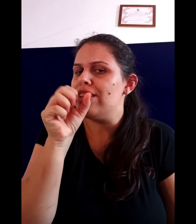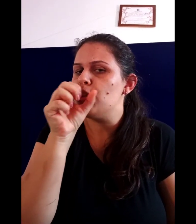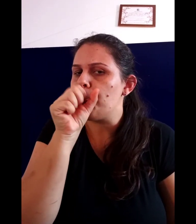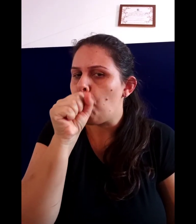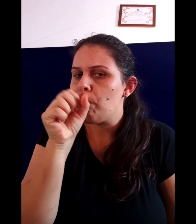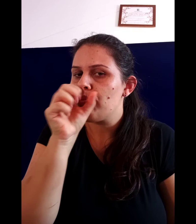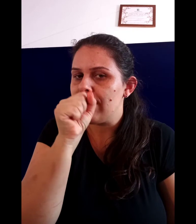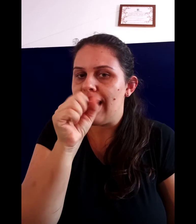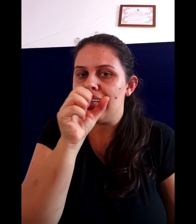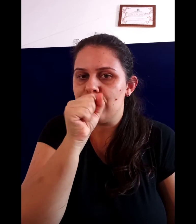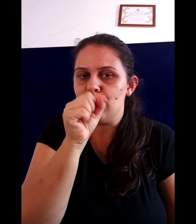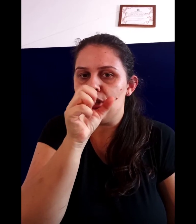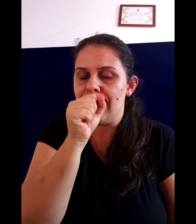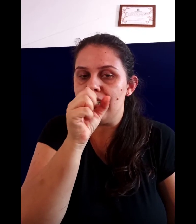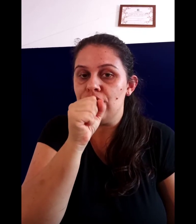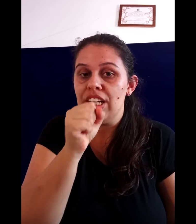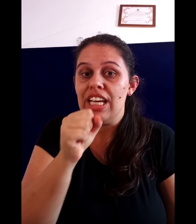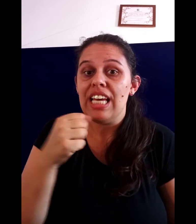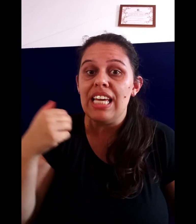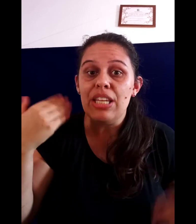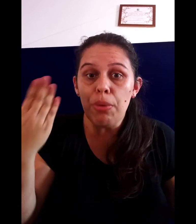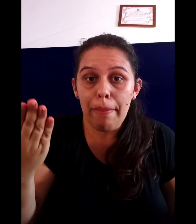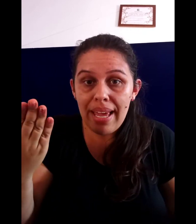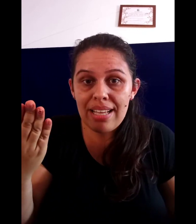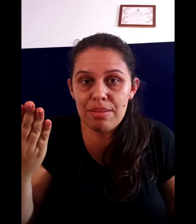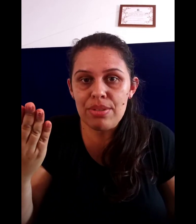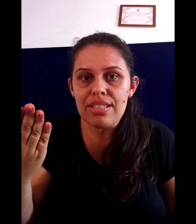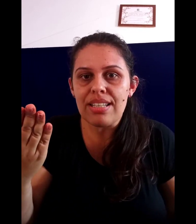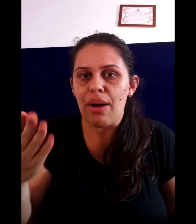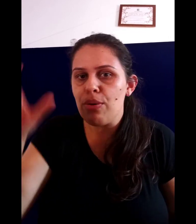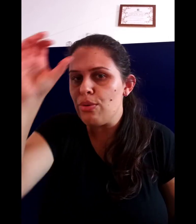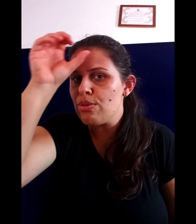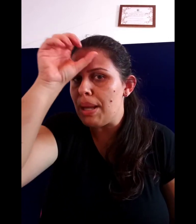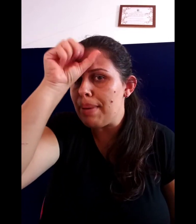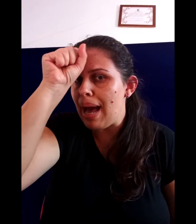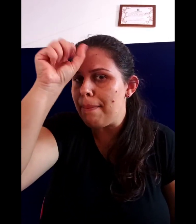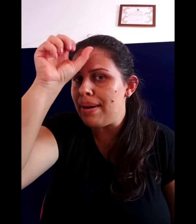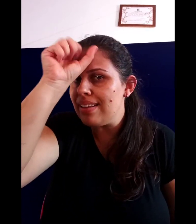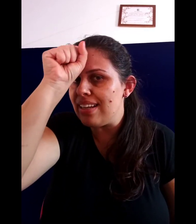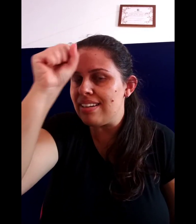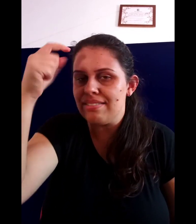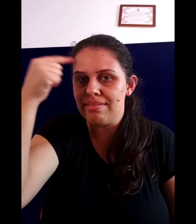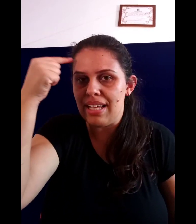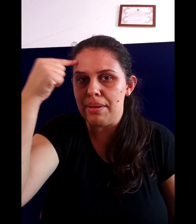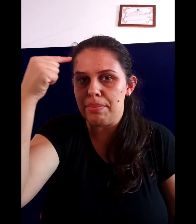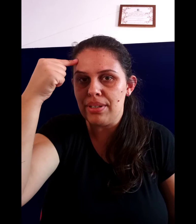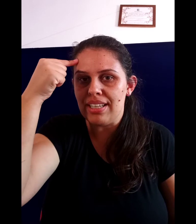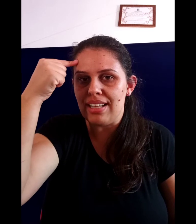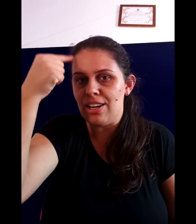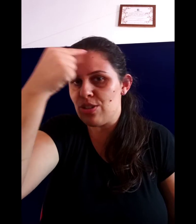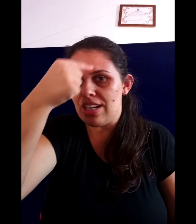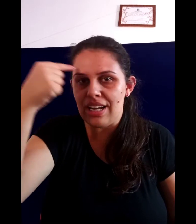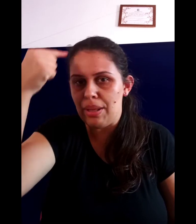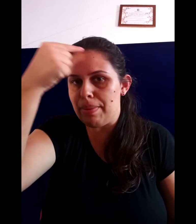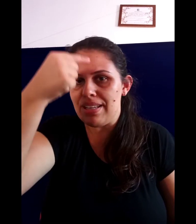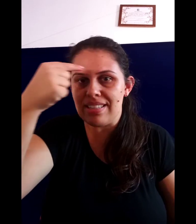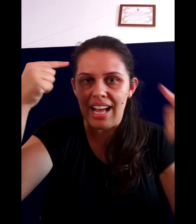laranja, né? Sinal de laranja. E o mesmo sinal eu vou usar para aprender, né? Porque tá relacionado à aprendizagem,